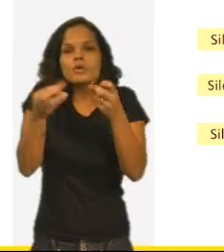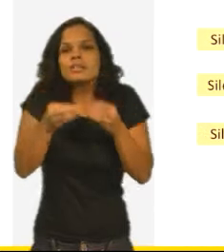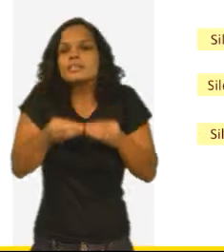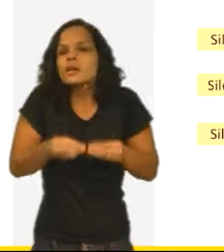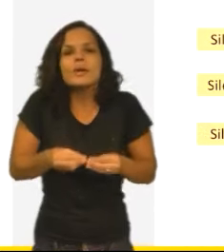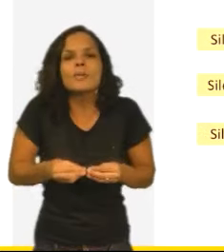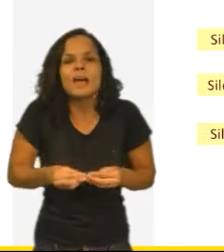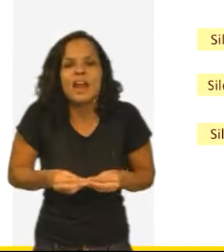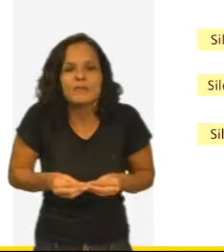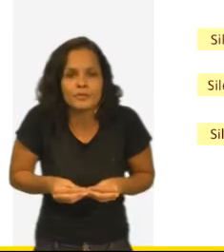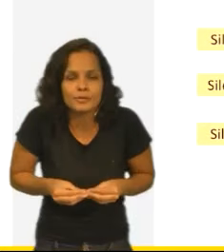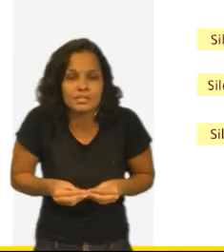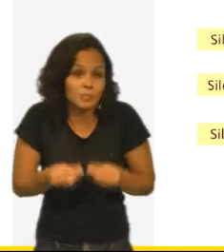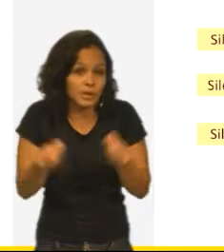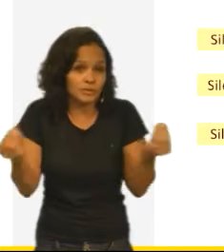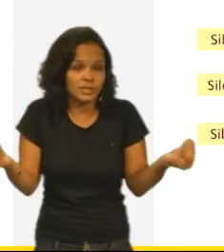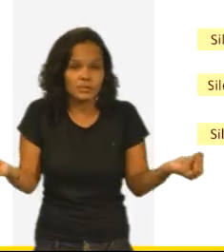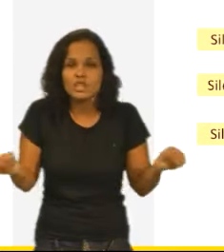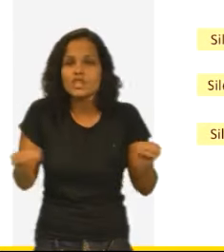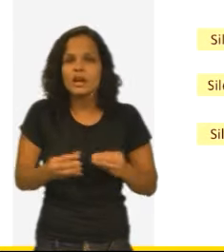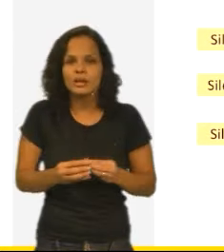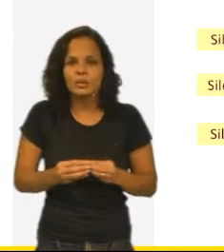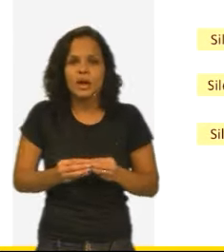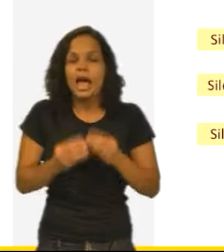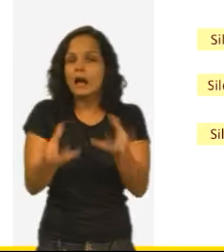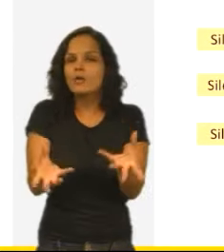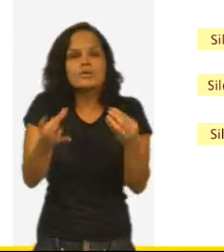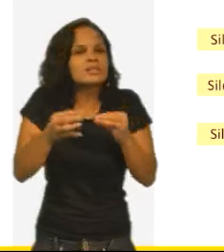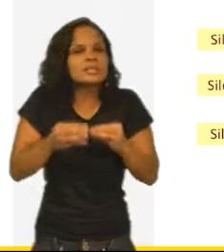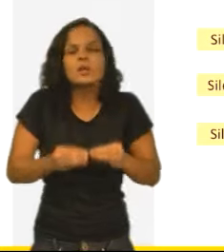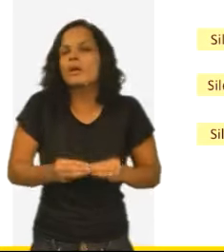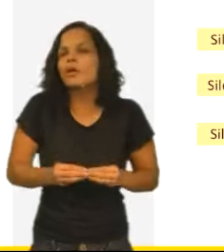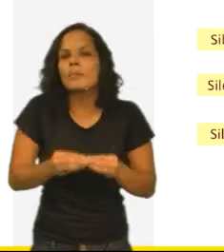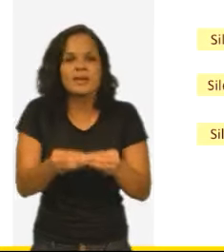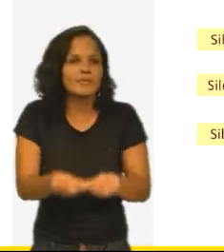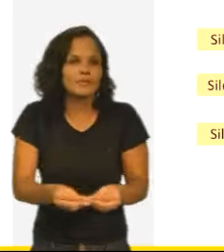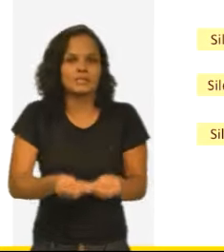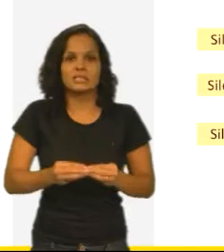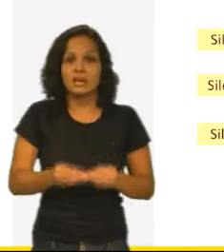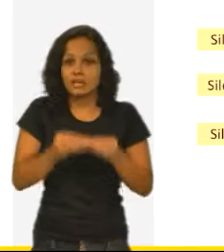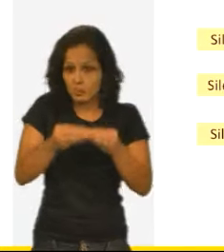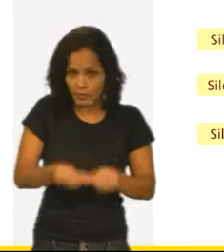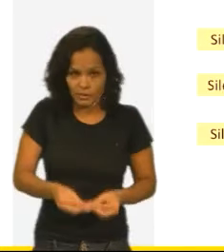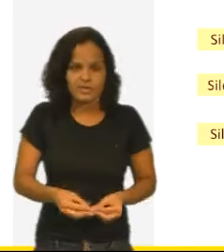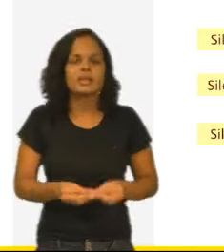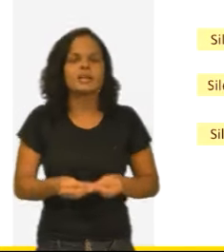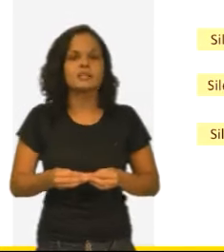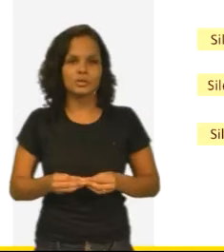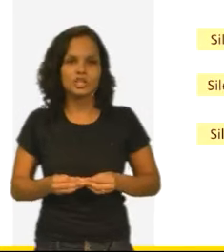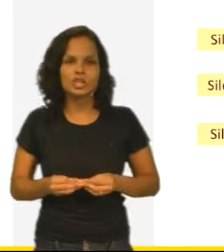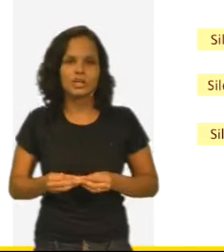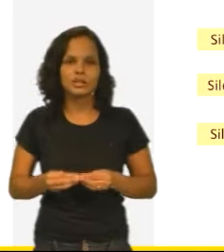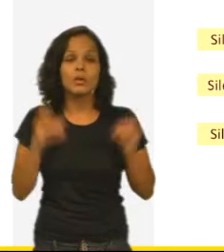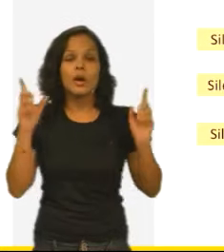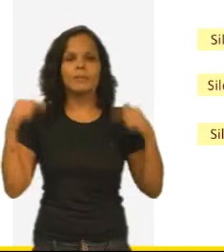concordância não é com a palavra você, porque você não tem gênero. A concordância não é com a palavra Vossa Excelência, porque Vossa Excelência não tem gênero. Mas